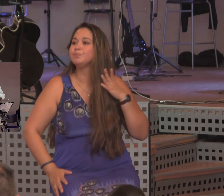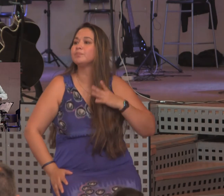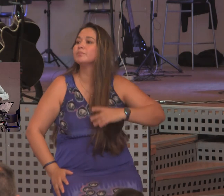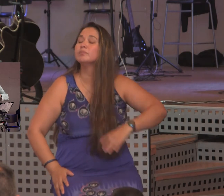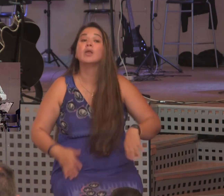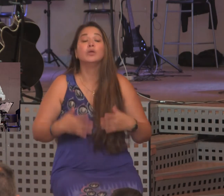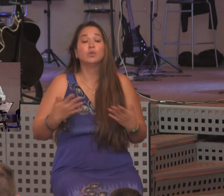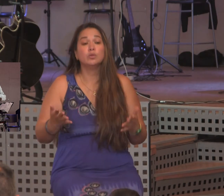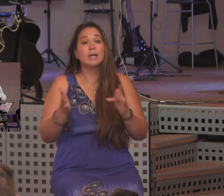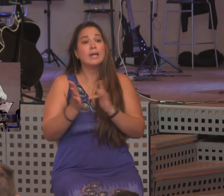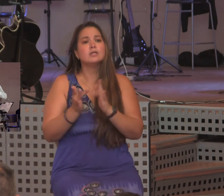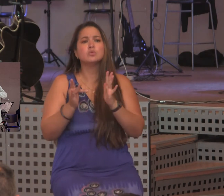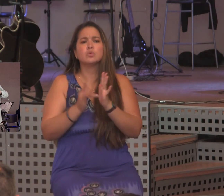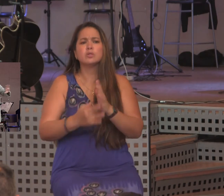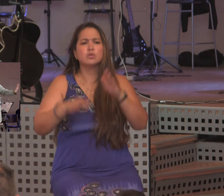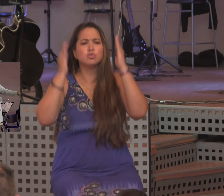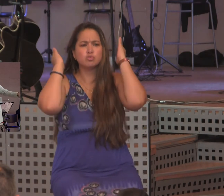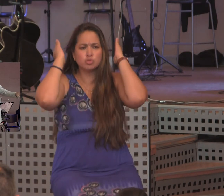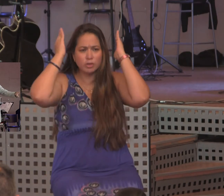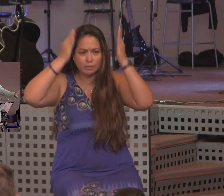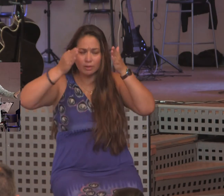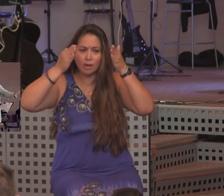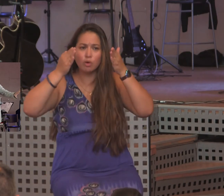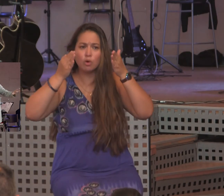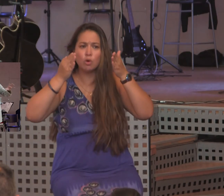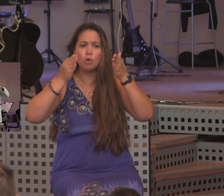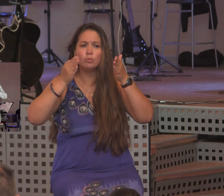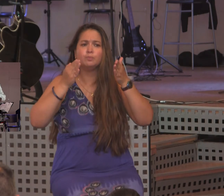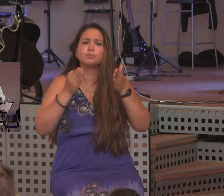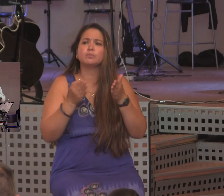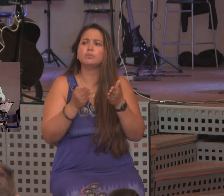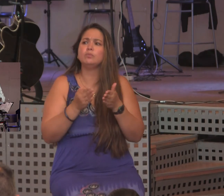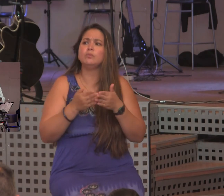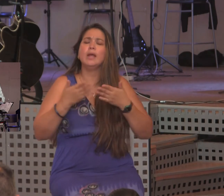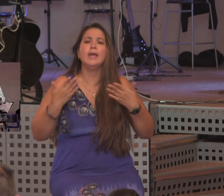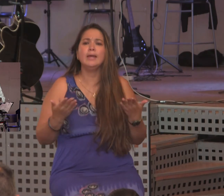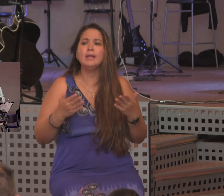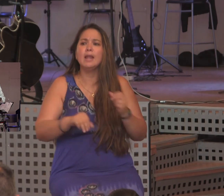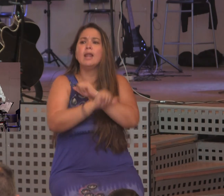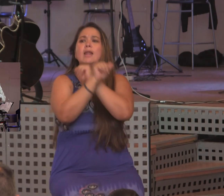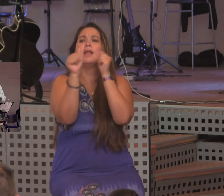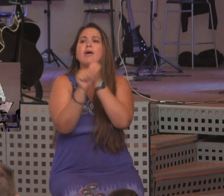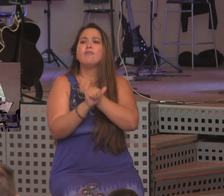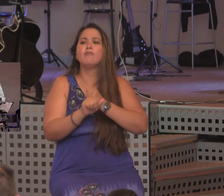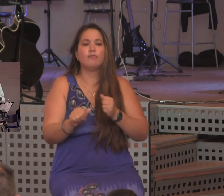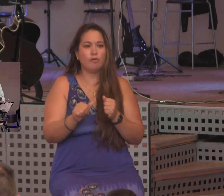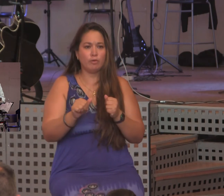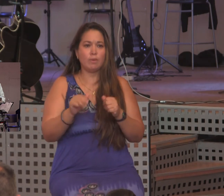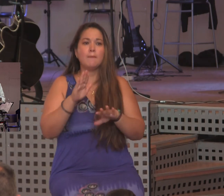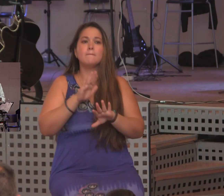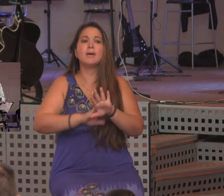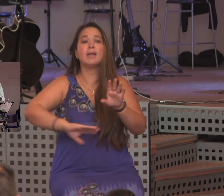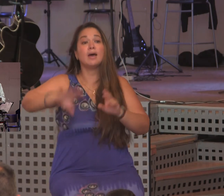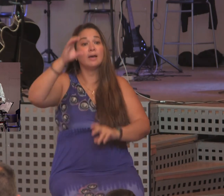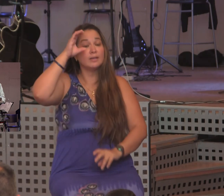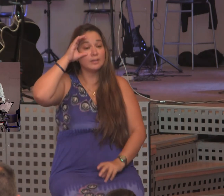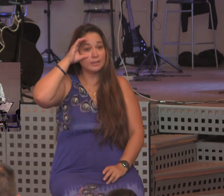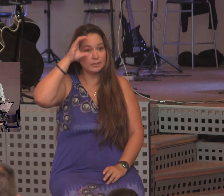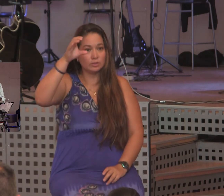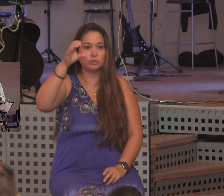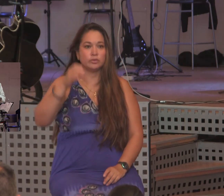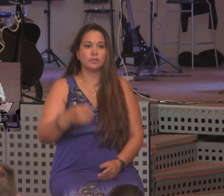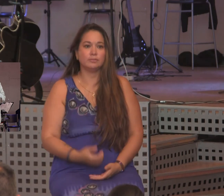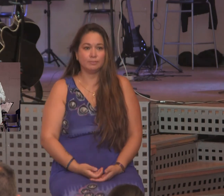decir, Jesucristo está centrado no en abandonar la ley, está centrado en la forma de oír. Una